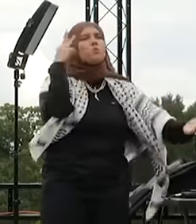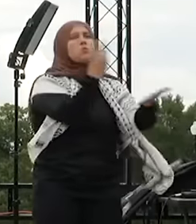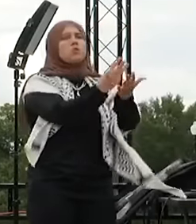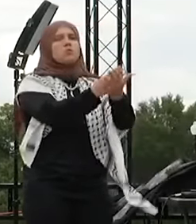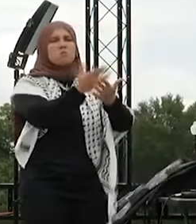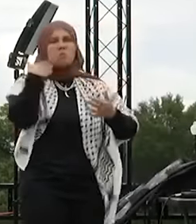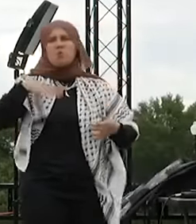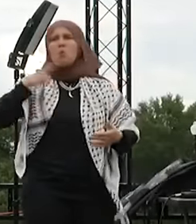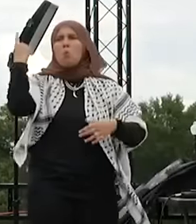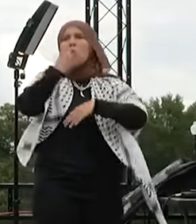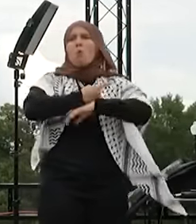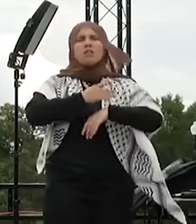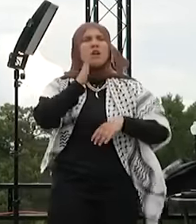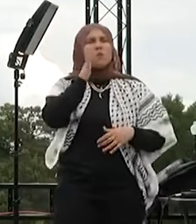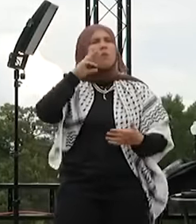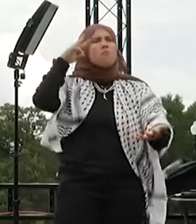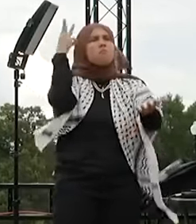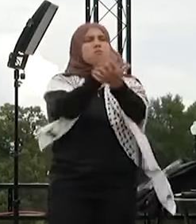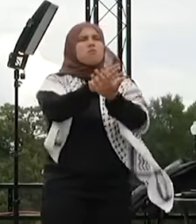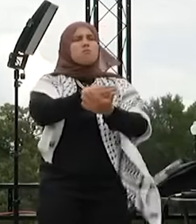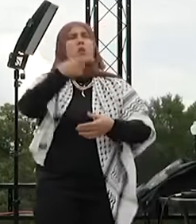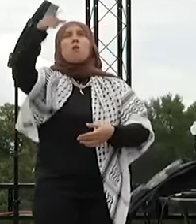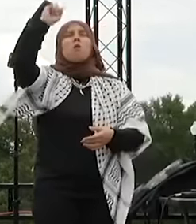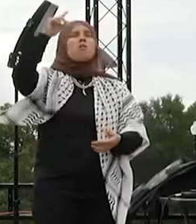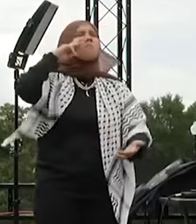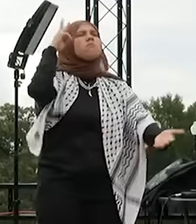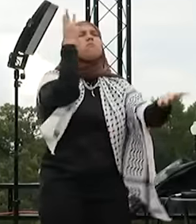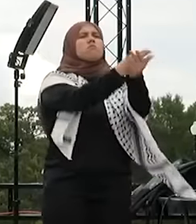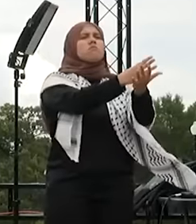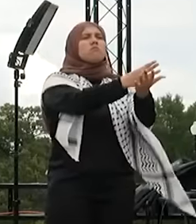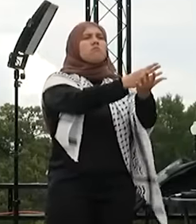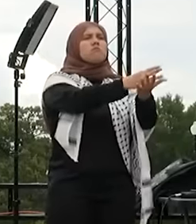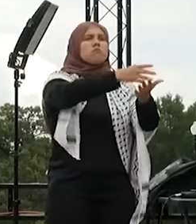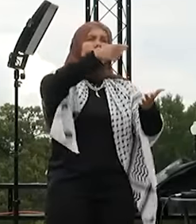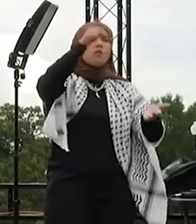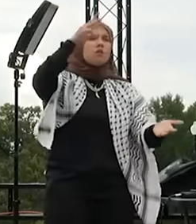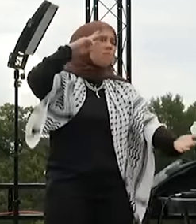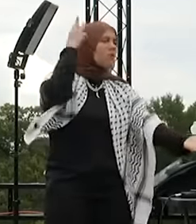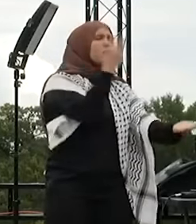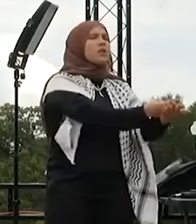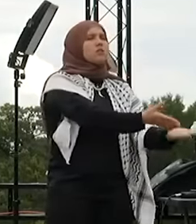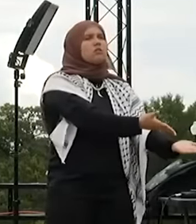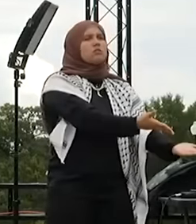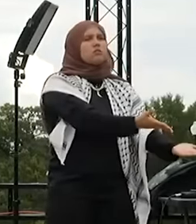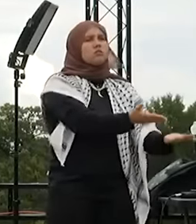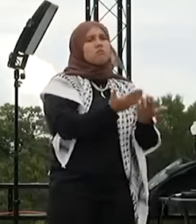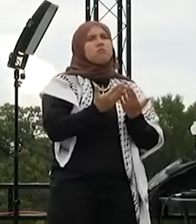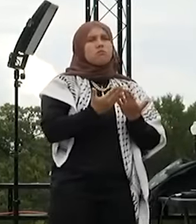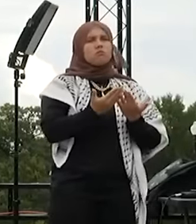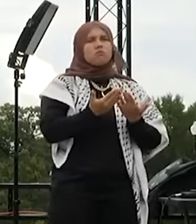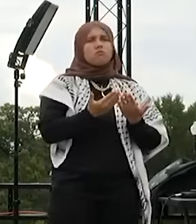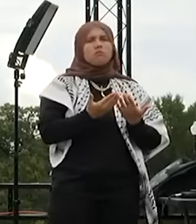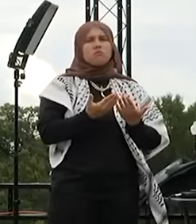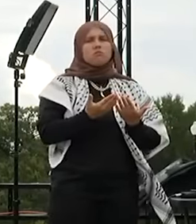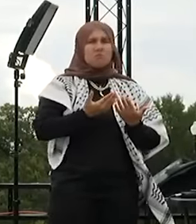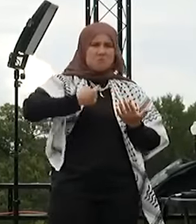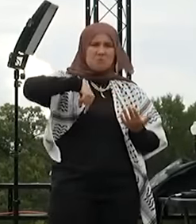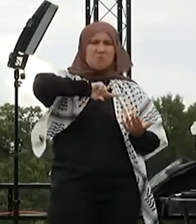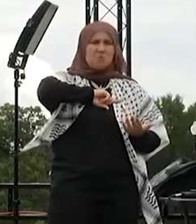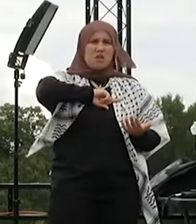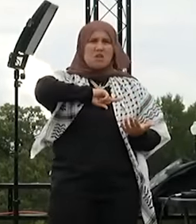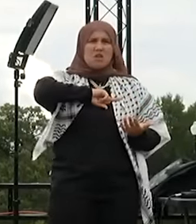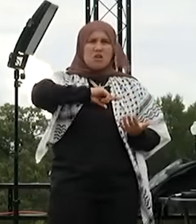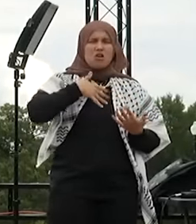witness. And oh Allah, bear witness. Oh Allah, bear witness. Oh Allah, bear witness that we